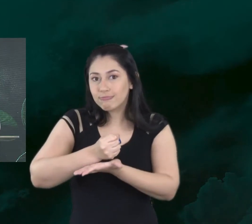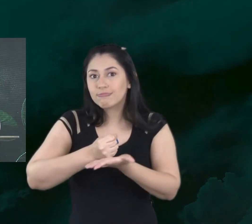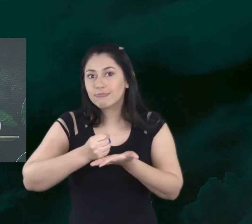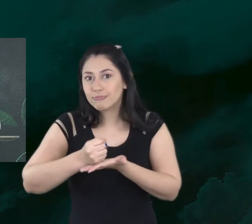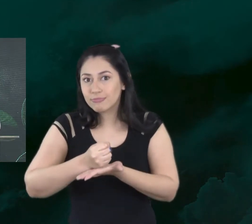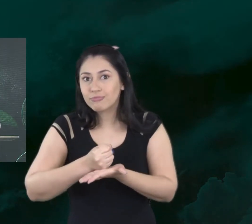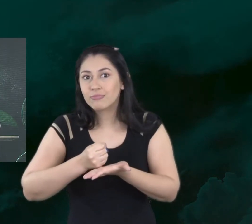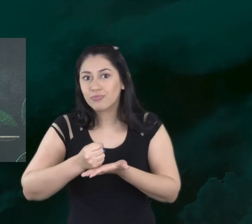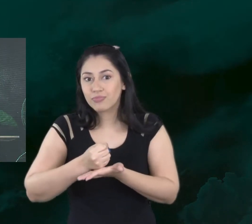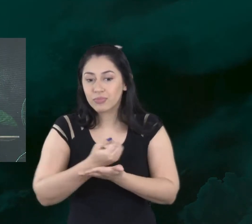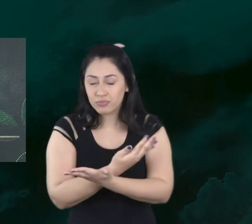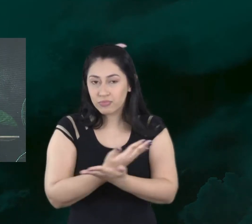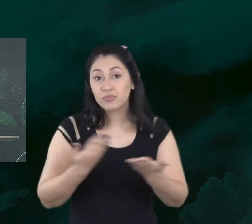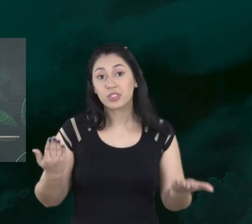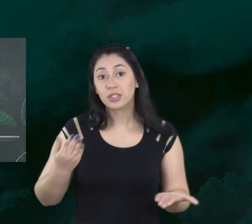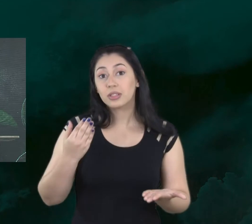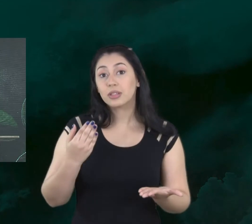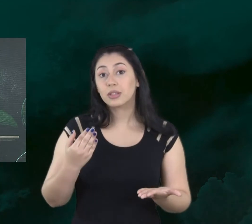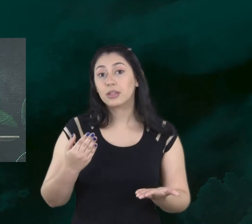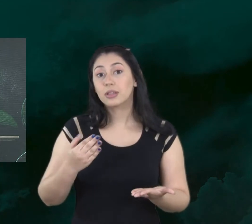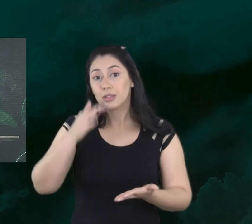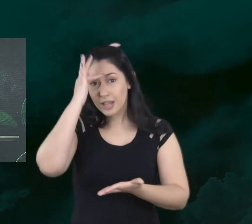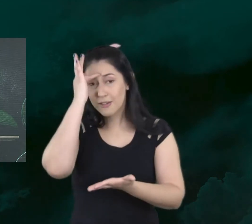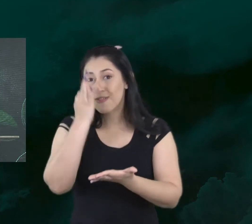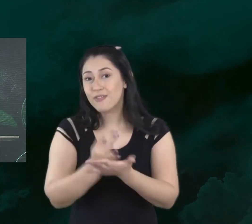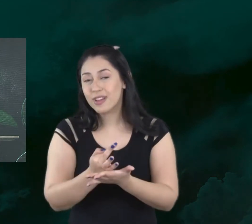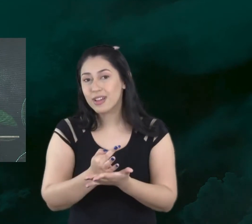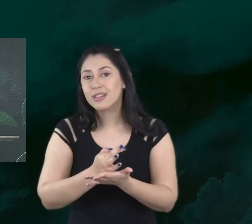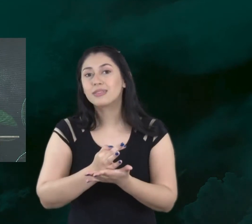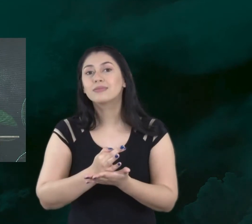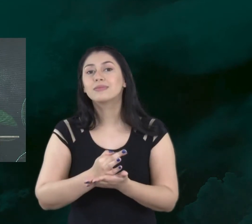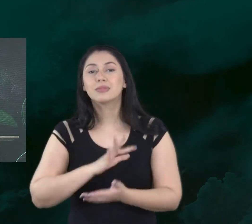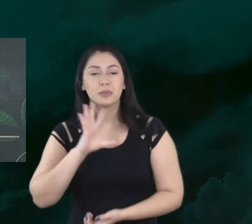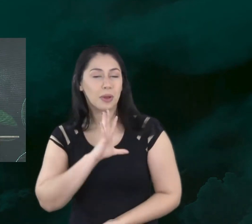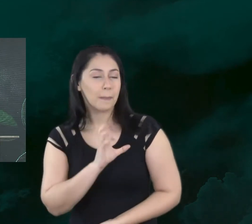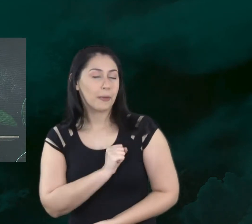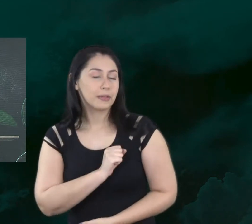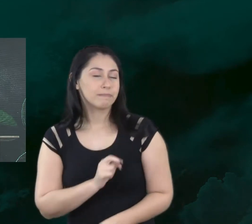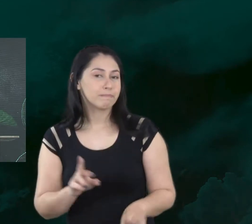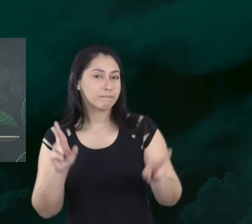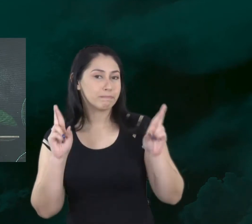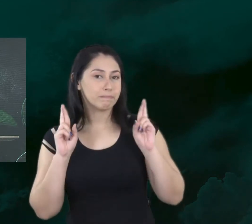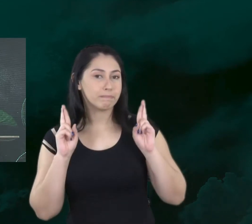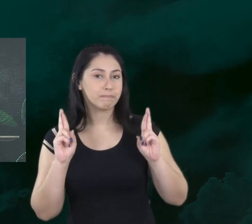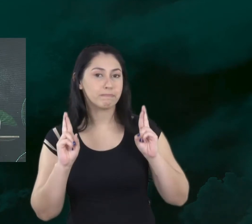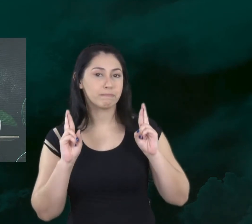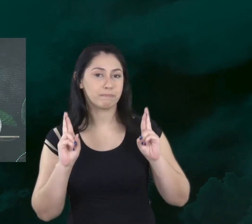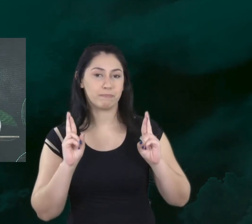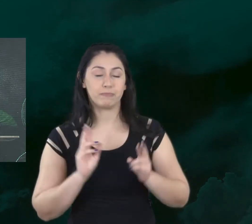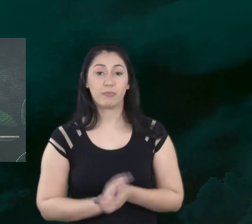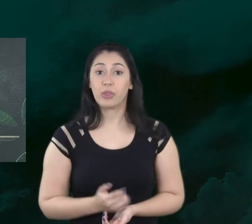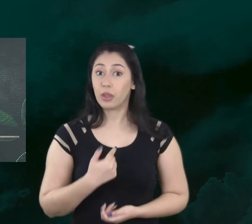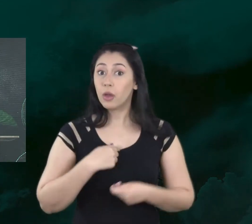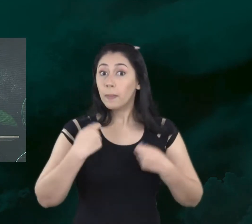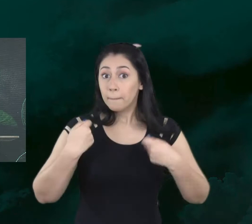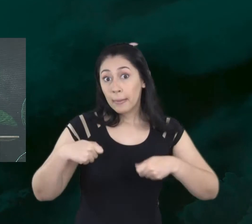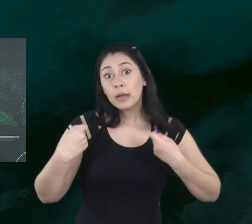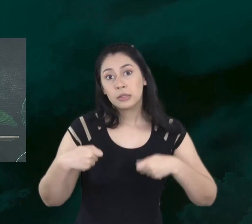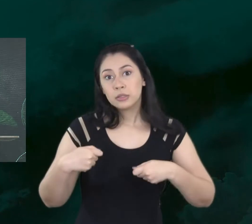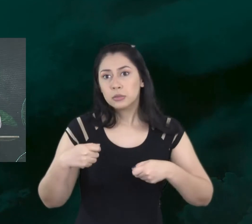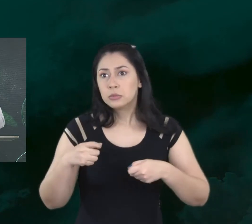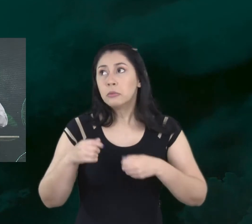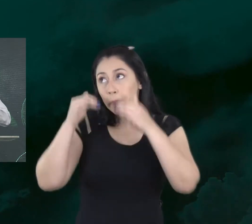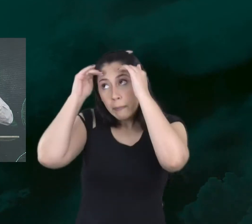os irmãos na fé, o amor e esperança, né? Eu preciso fazer.